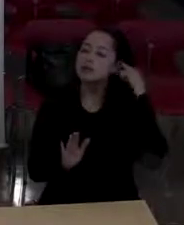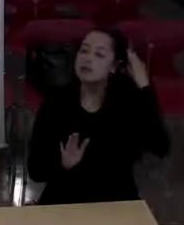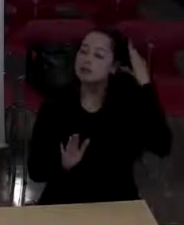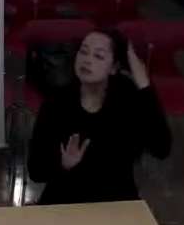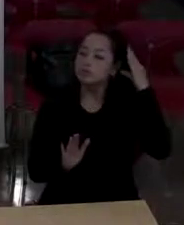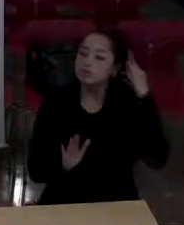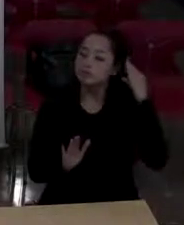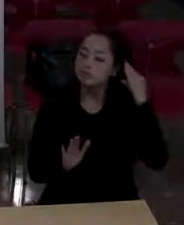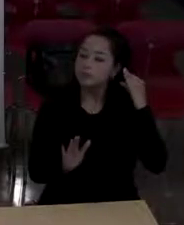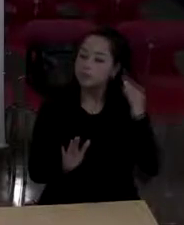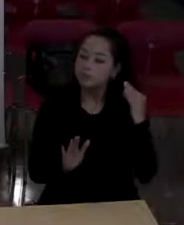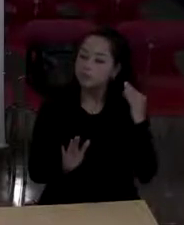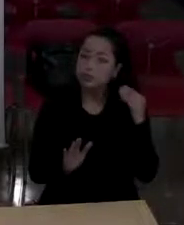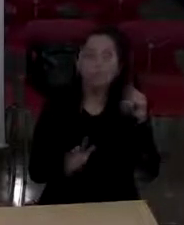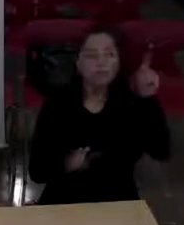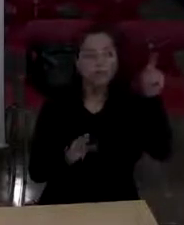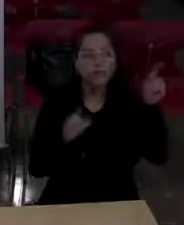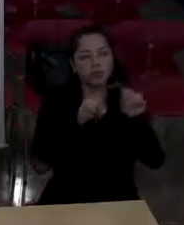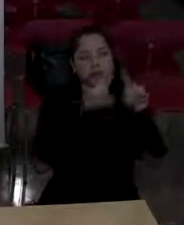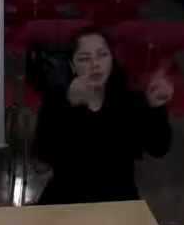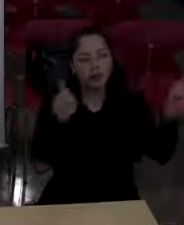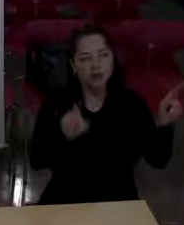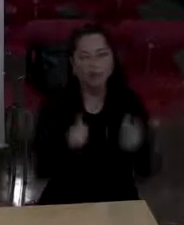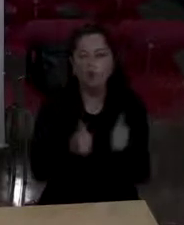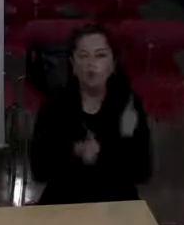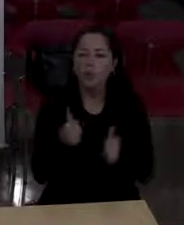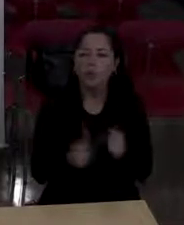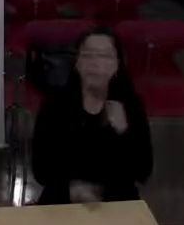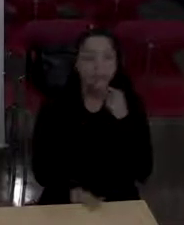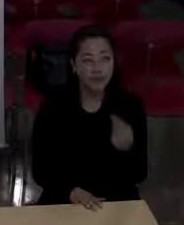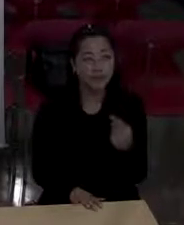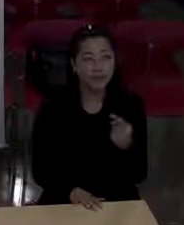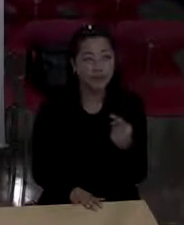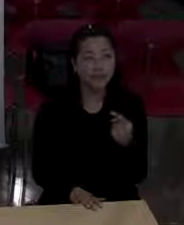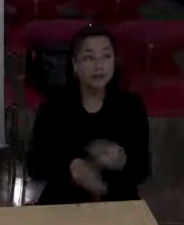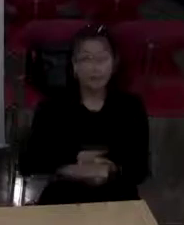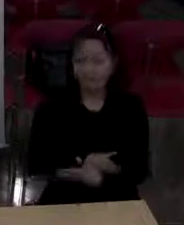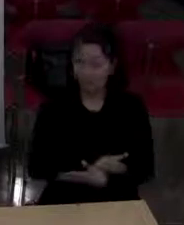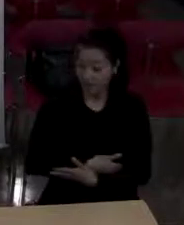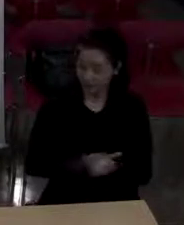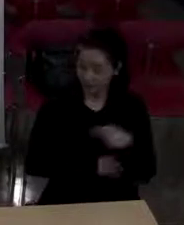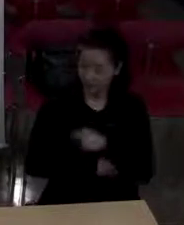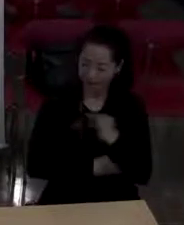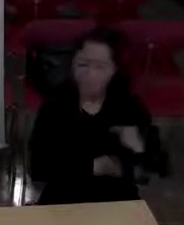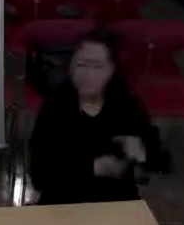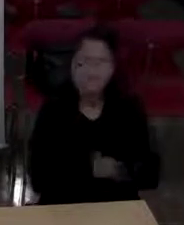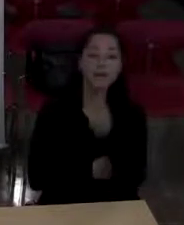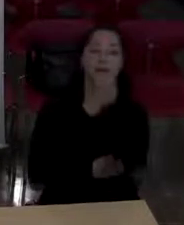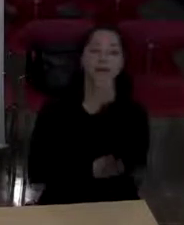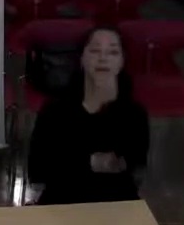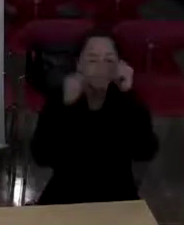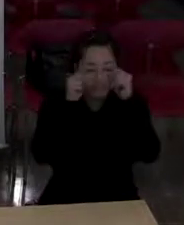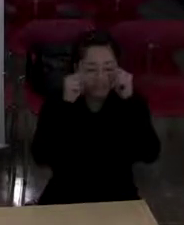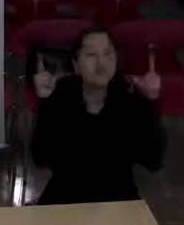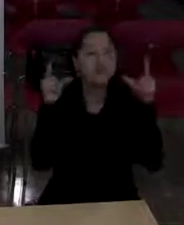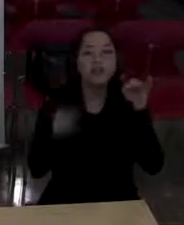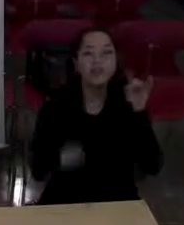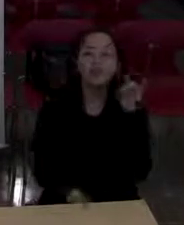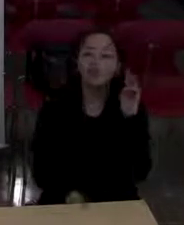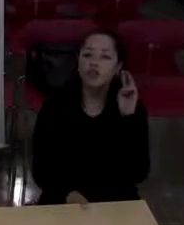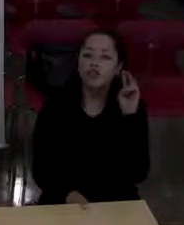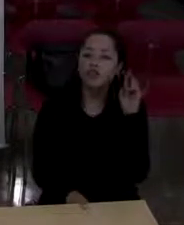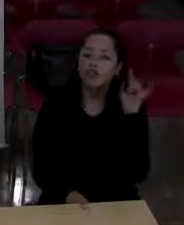el título del video se llama Un bebé que escucha por primera vez la voz de su madre y es como de pronto en el momento que es implantado el